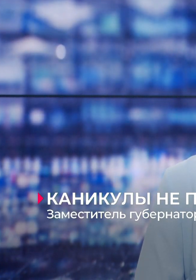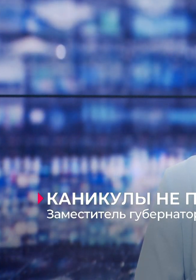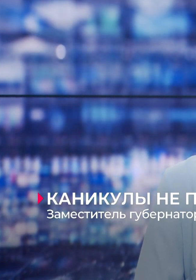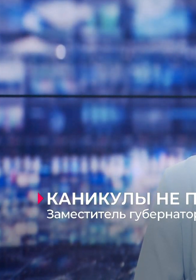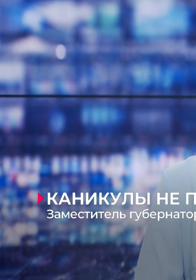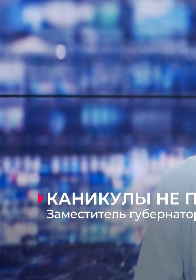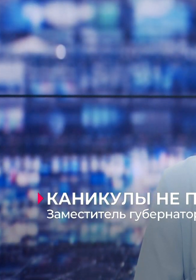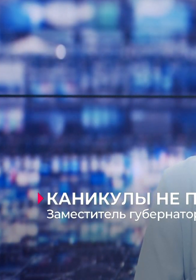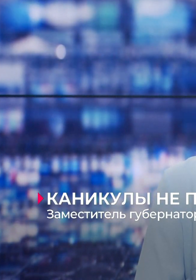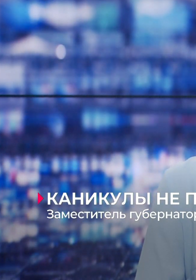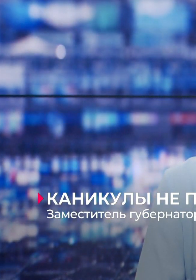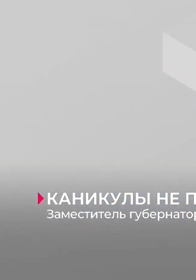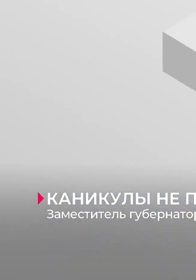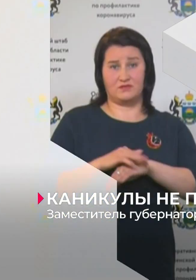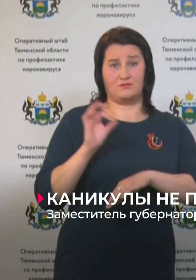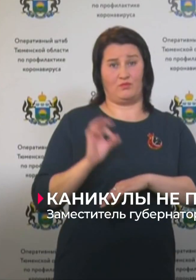Райдер.